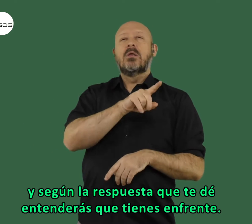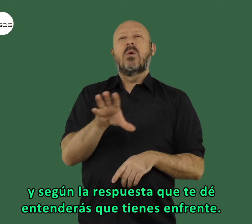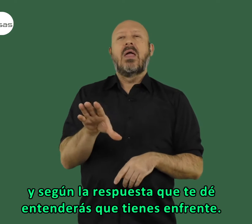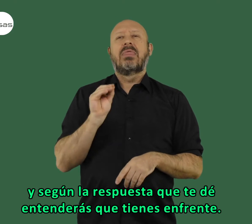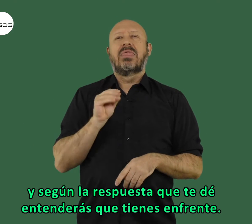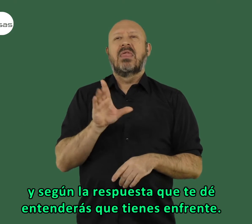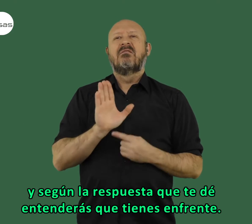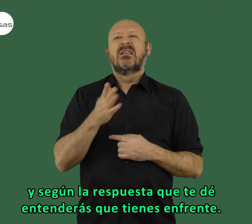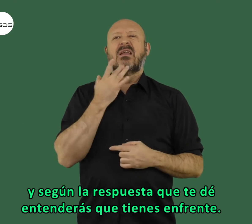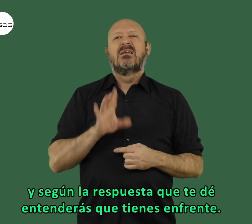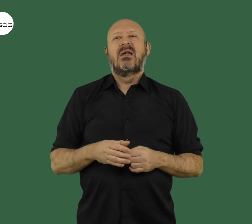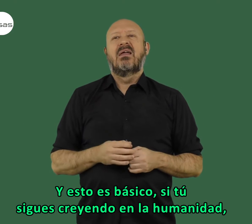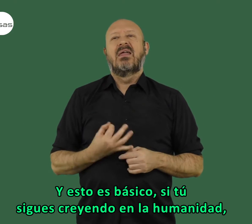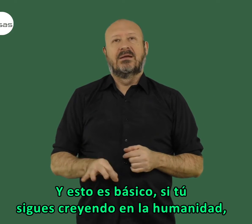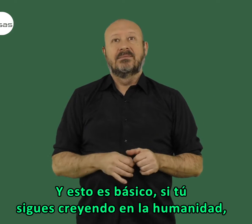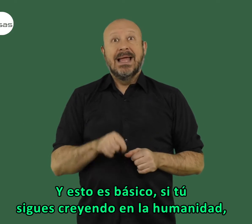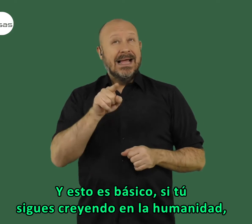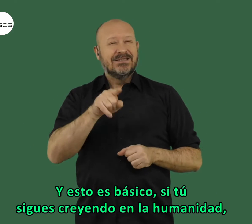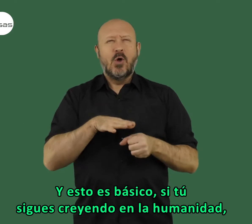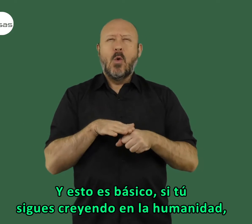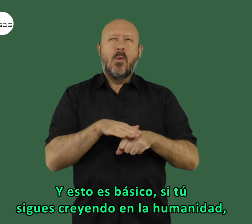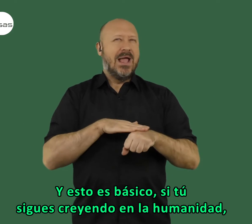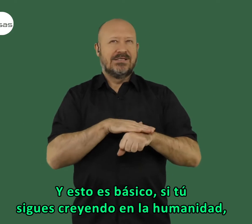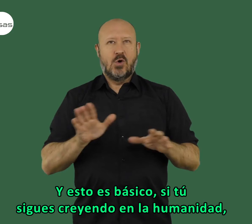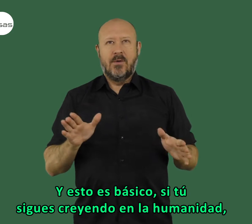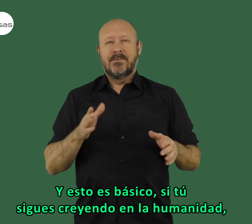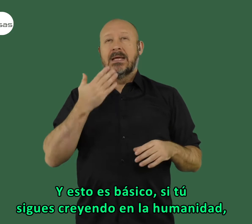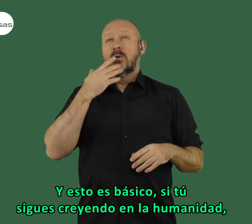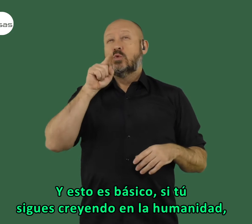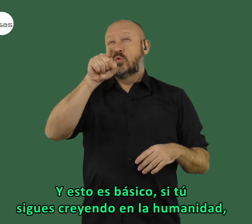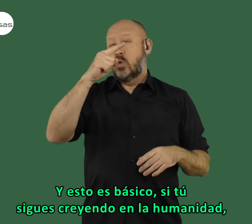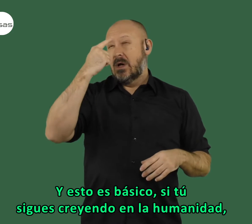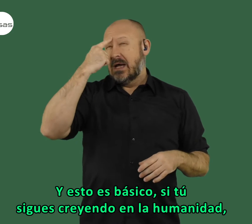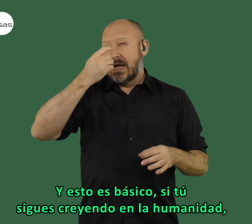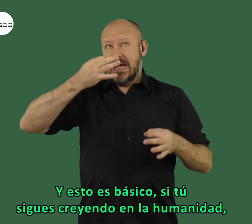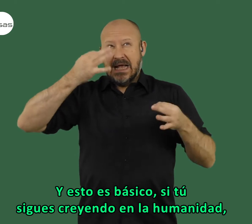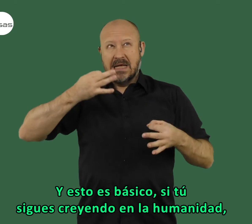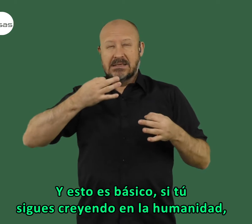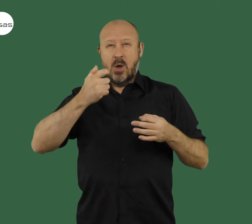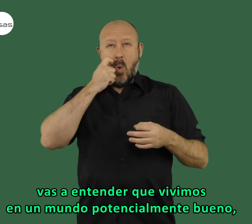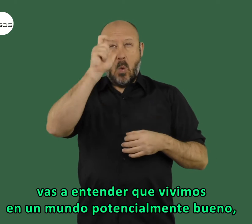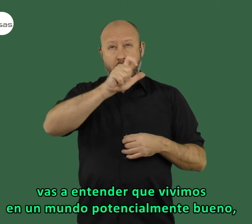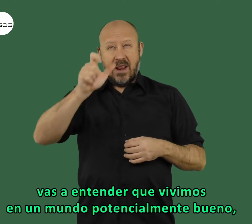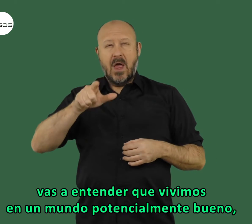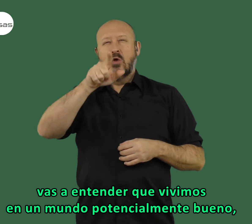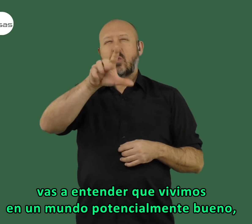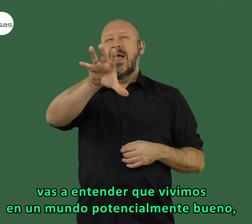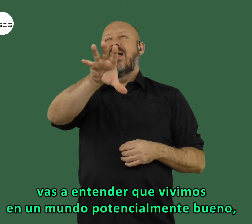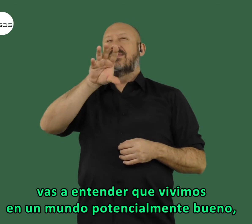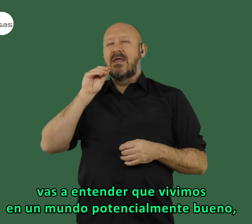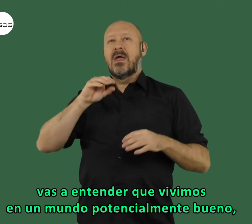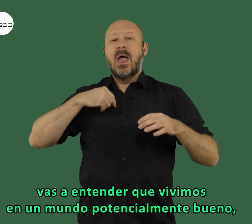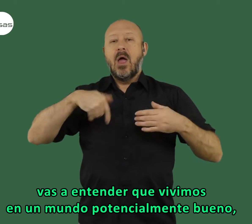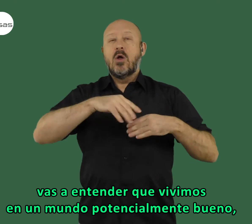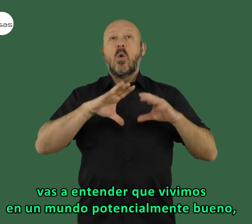dé, entenderás quién tienes enfrente. Y esto es básico. Si tú sigues creyendo en la humanidad, vas a entender